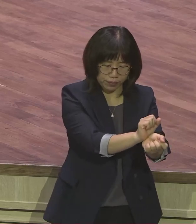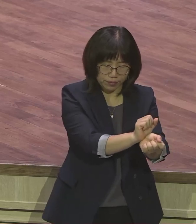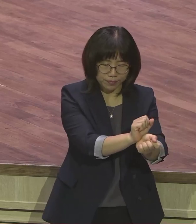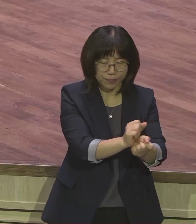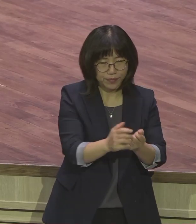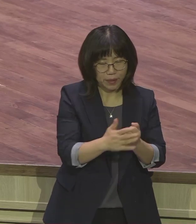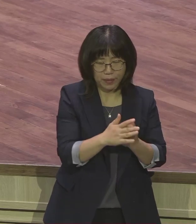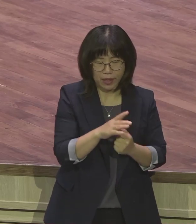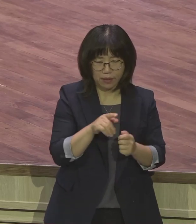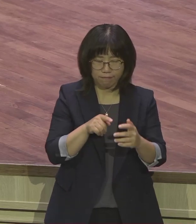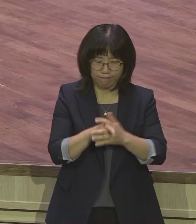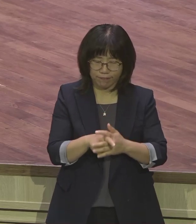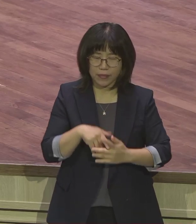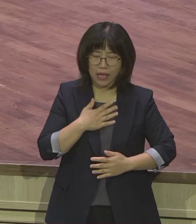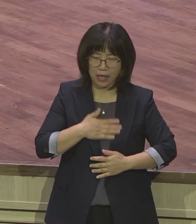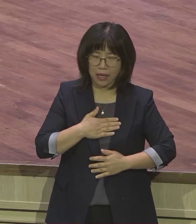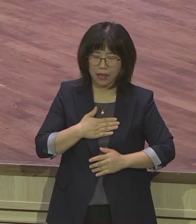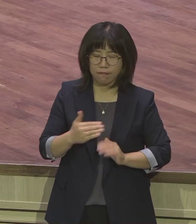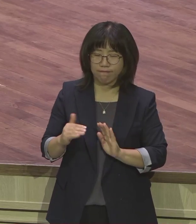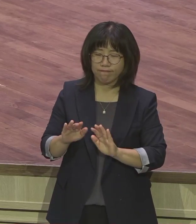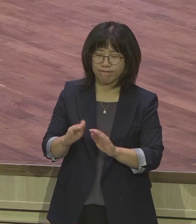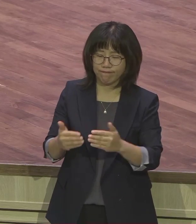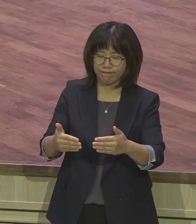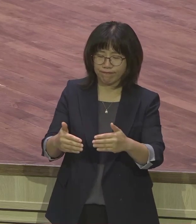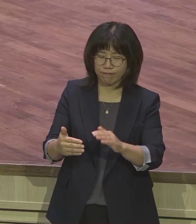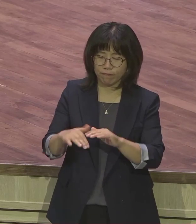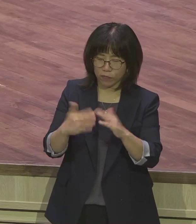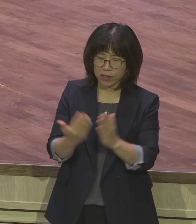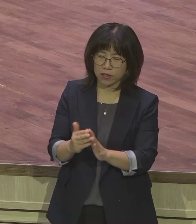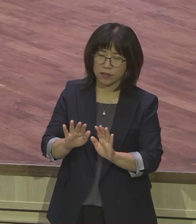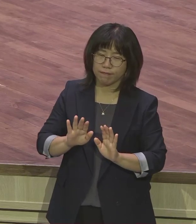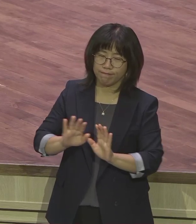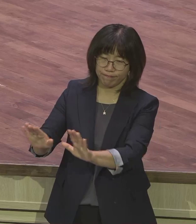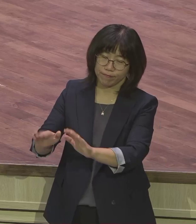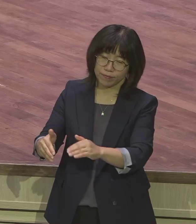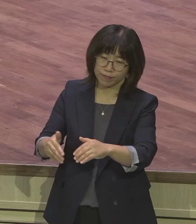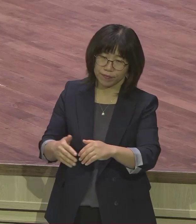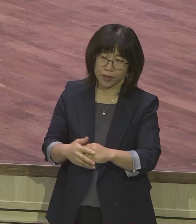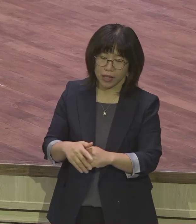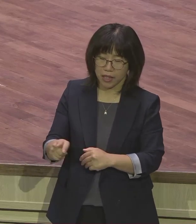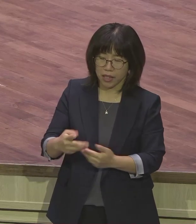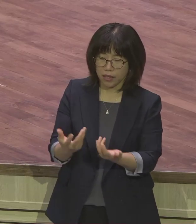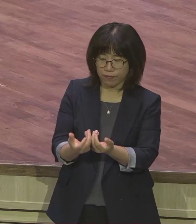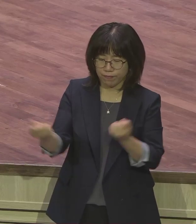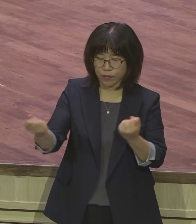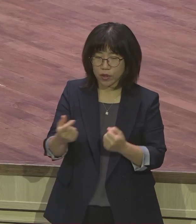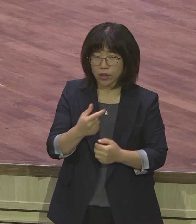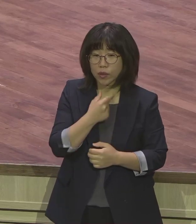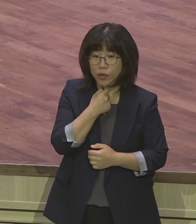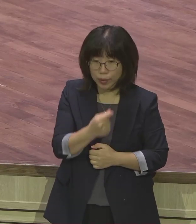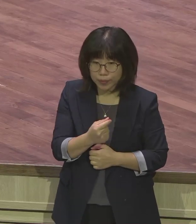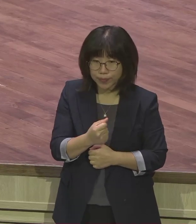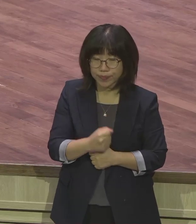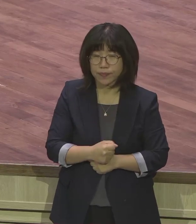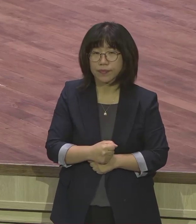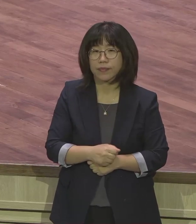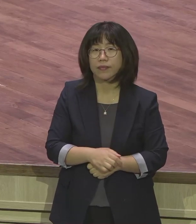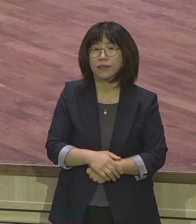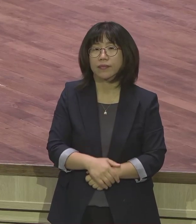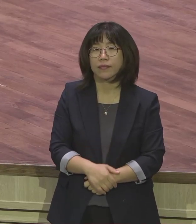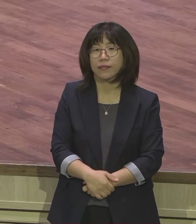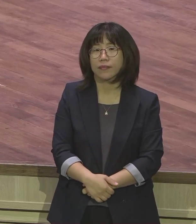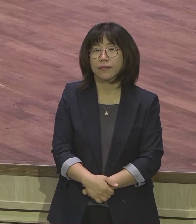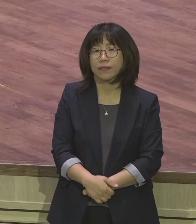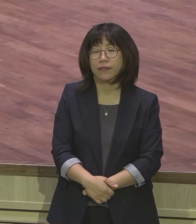계산한 거예요 그래서 처음부터 애급사람들이 떨어져서 구별된 삶을 살게 하기 위해서 이걸